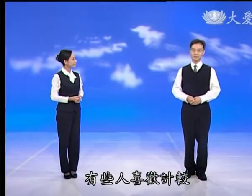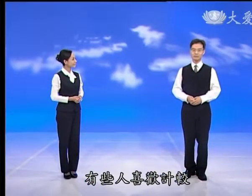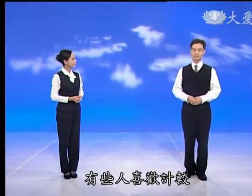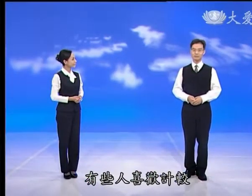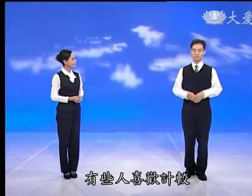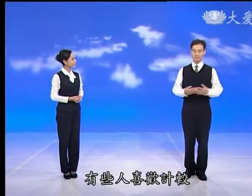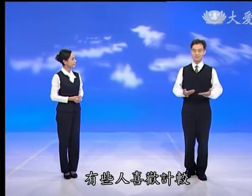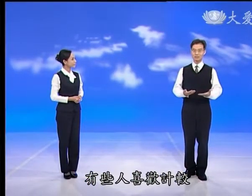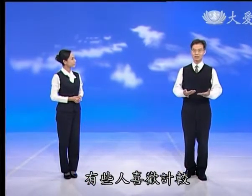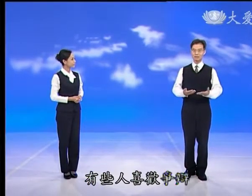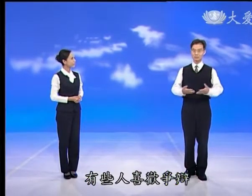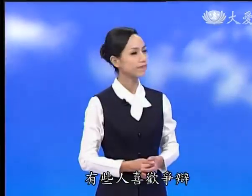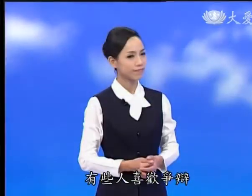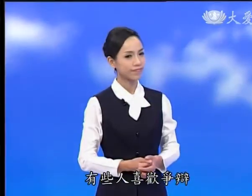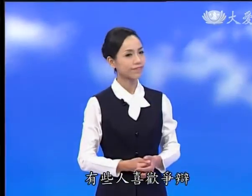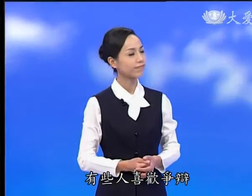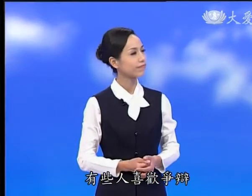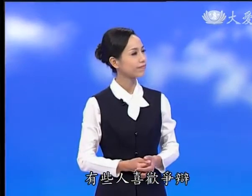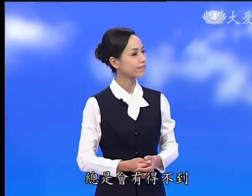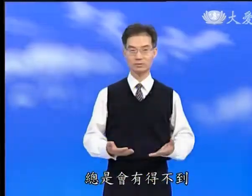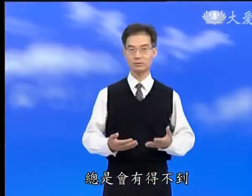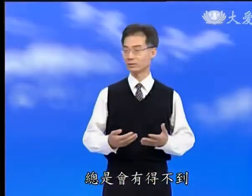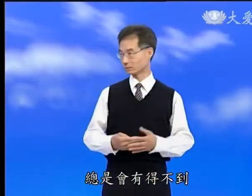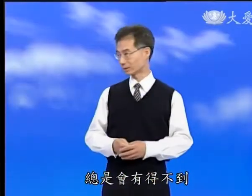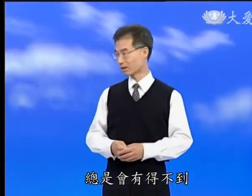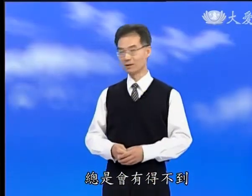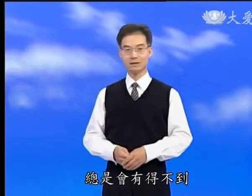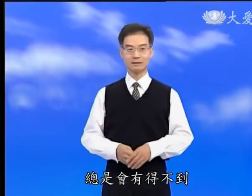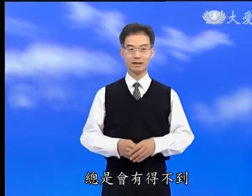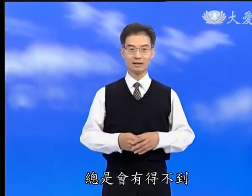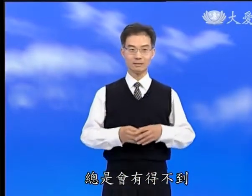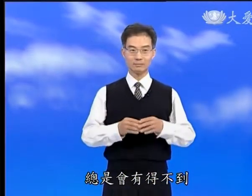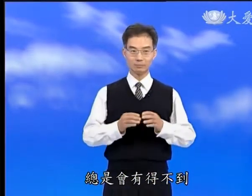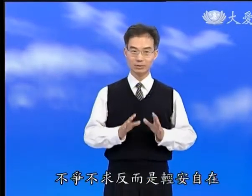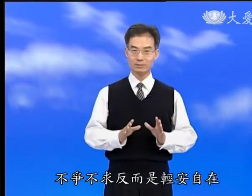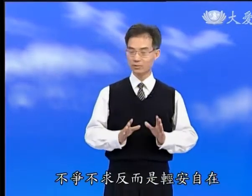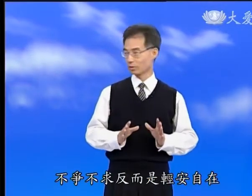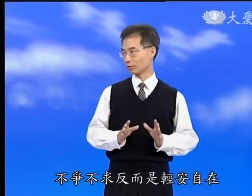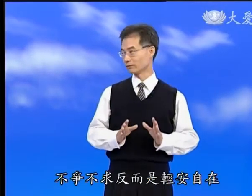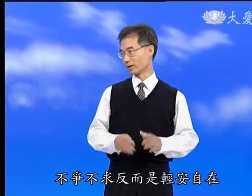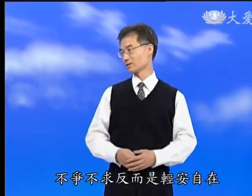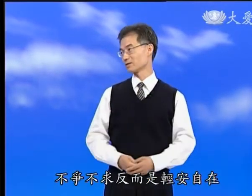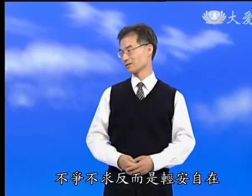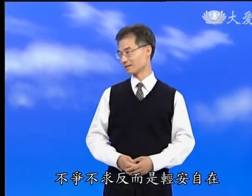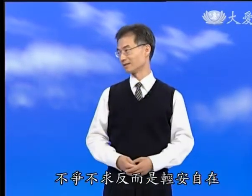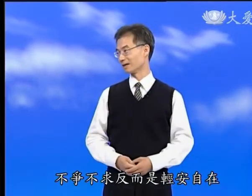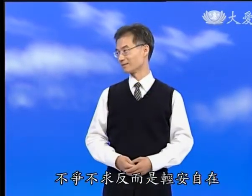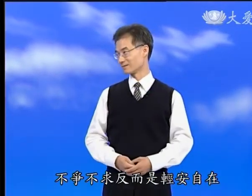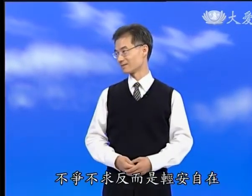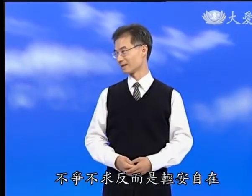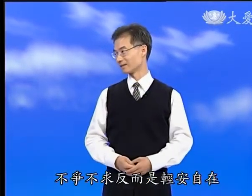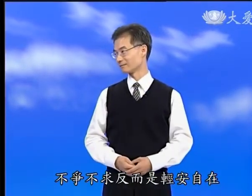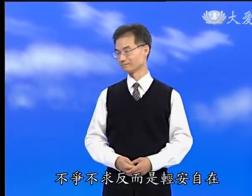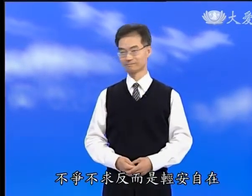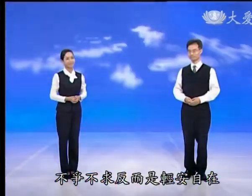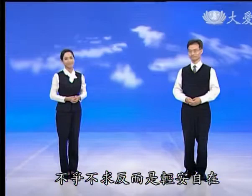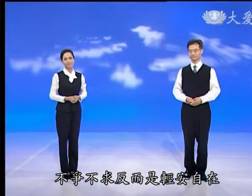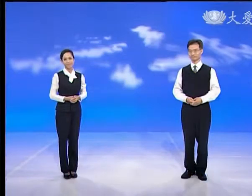些人呢喜欢计较，有些人喜欢争辩，总是会有得不到，那不争不求，反而是清安自在。